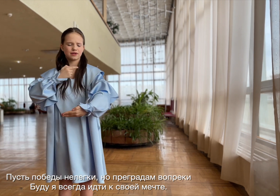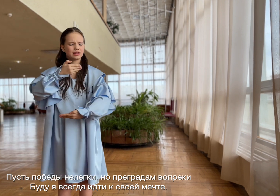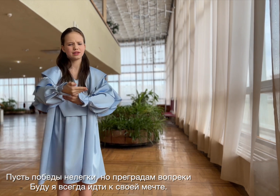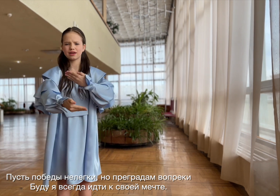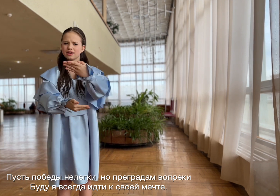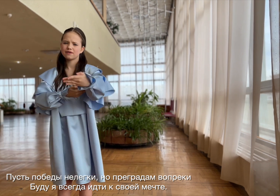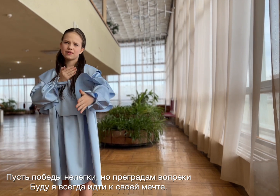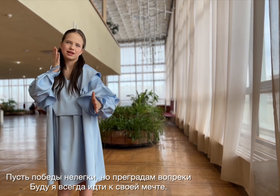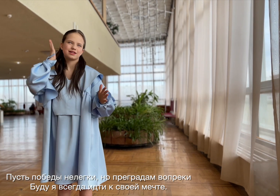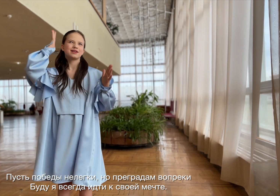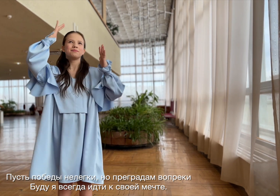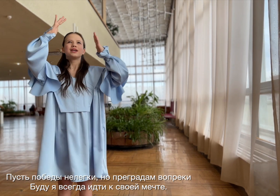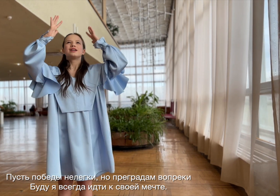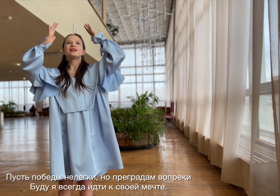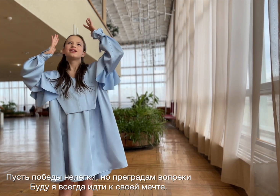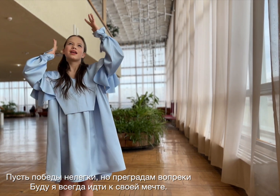идти к своей мечте.